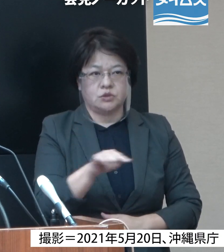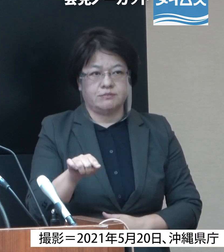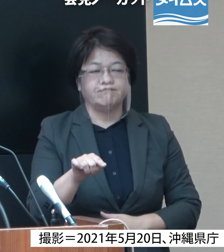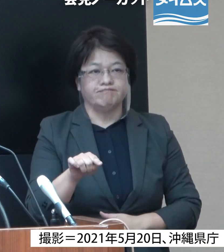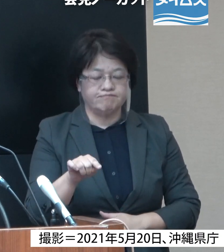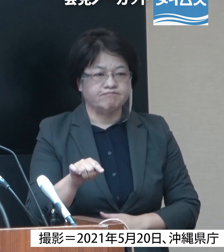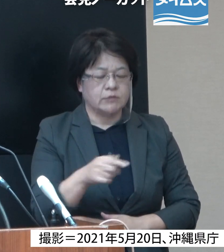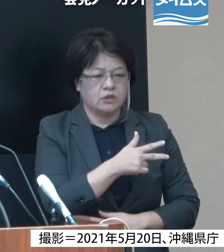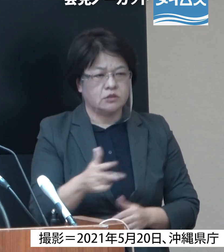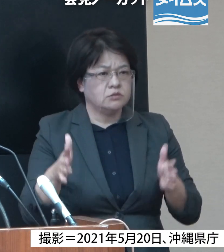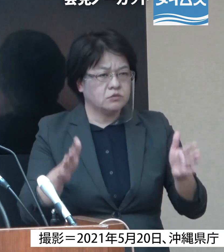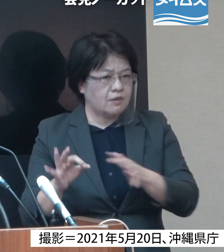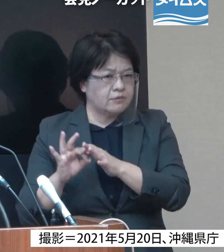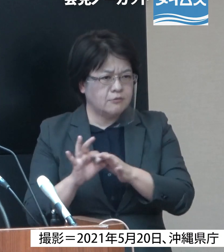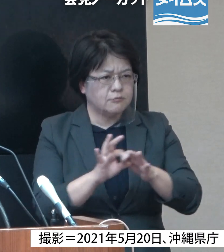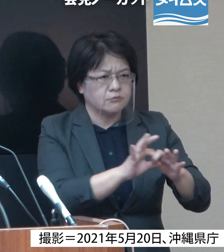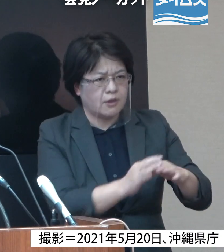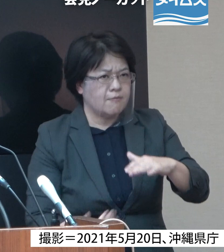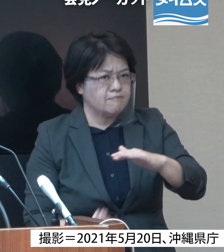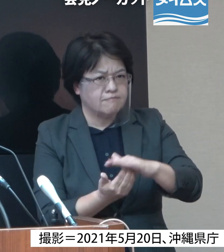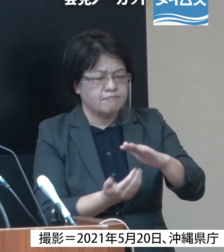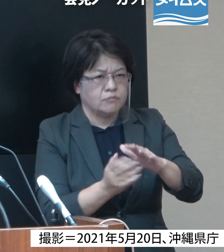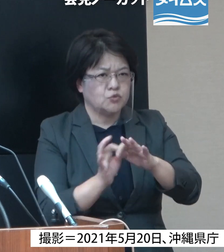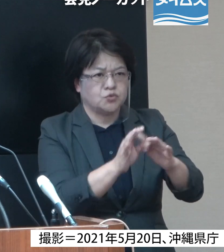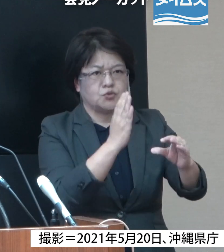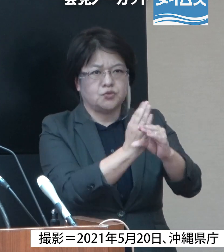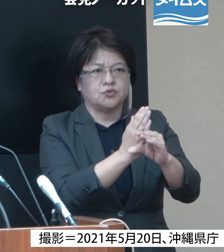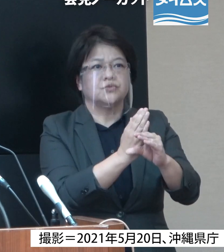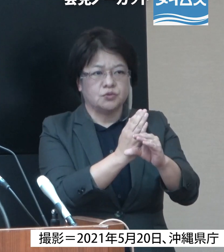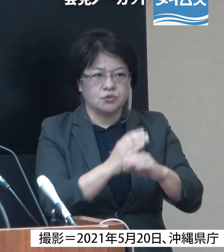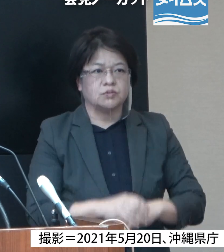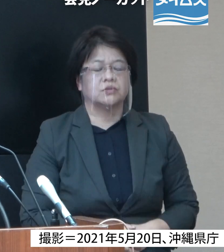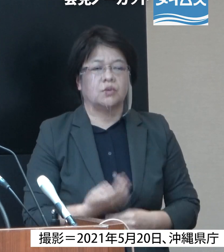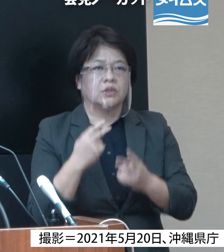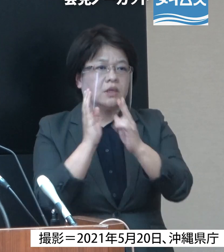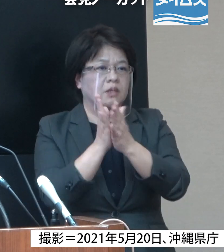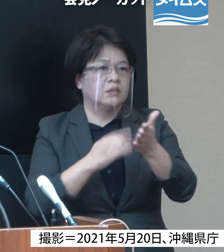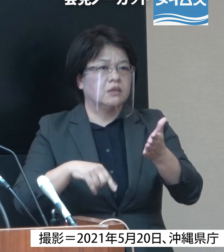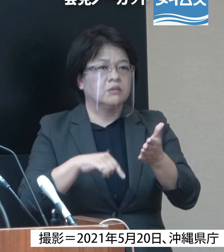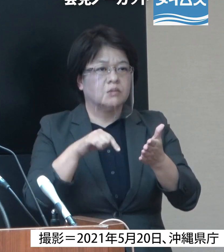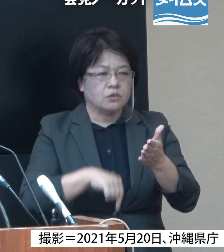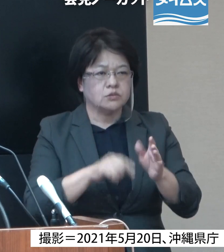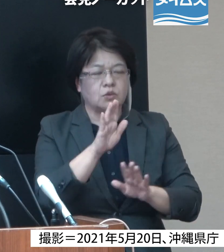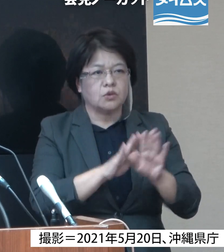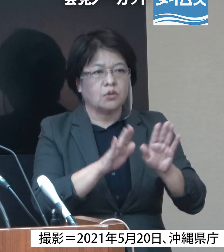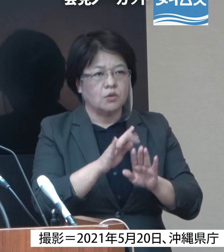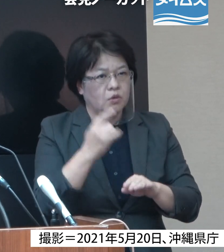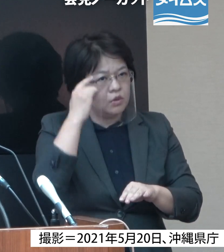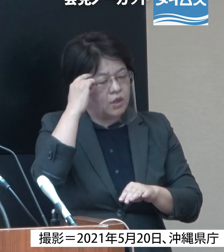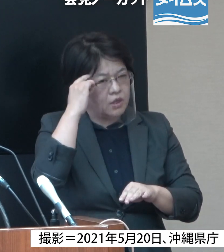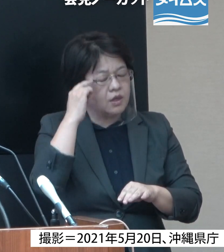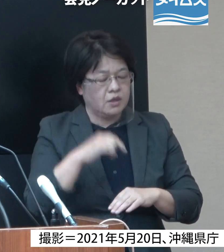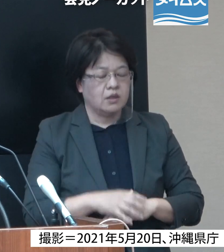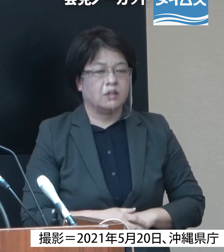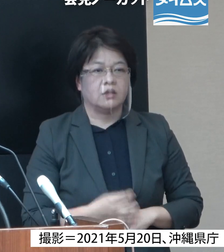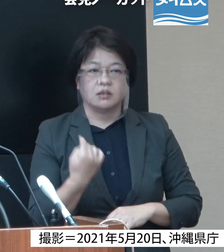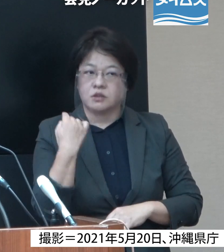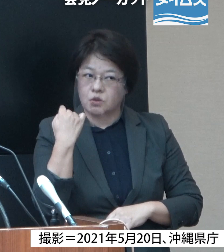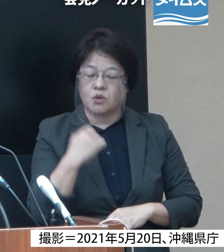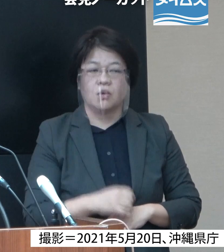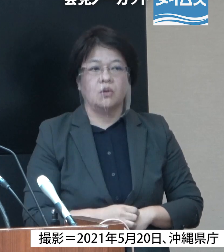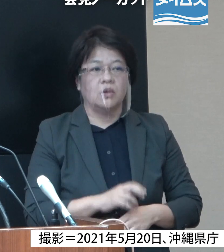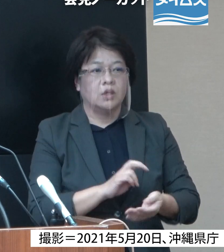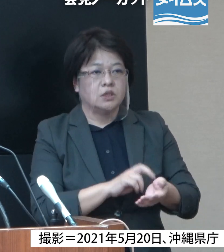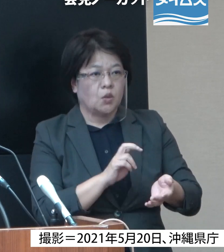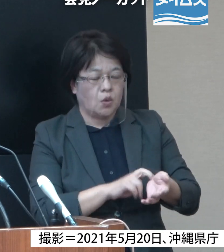続で最多数を更新しています。県ではこのような状況に鑑み、昨日医